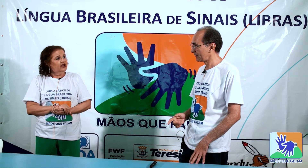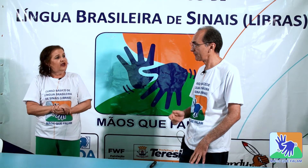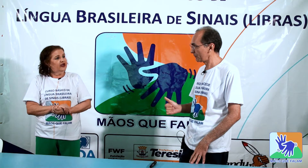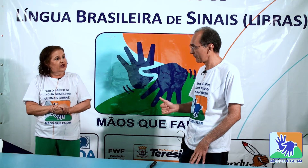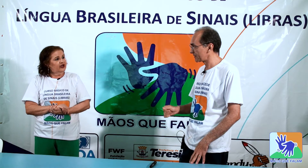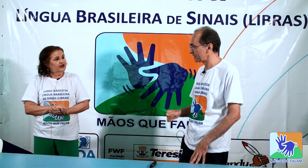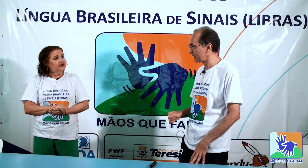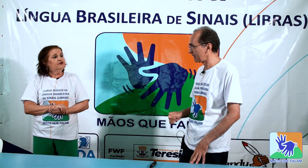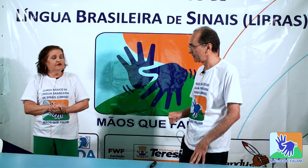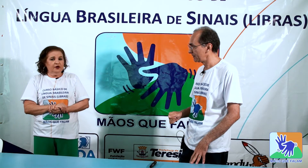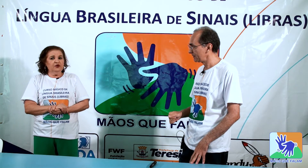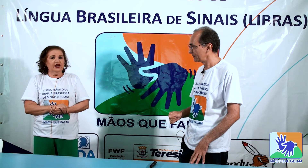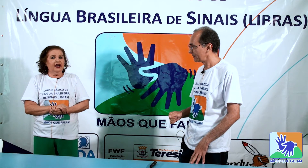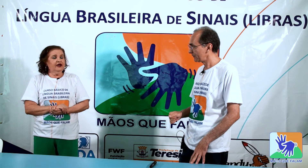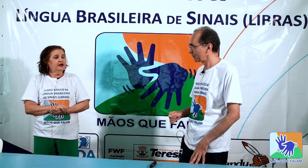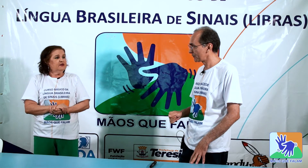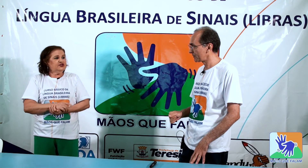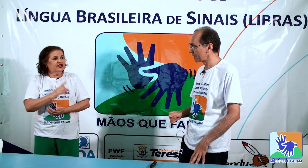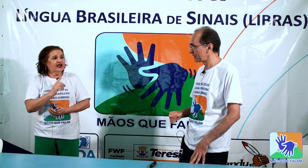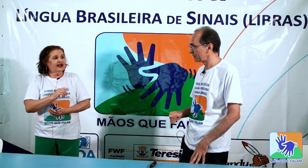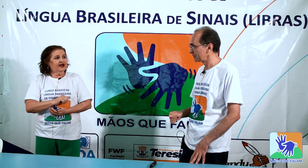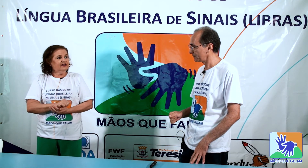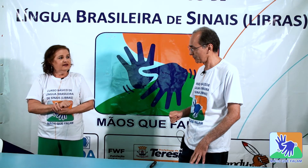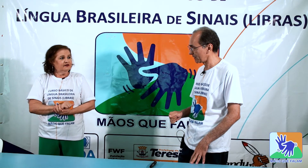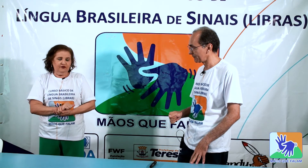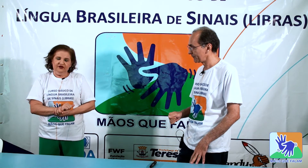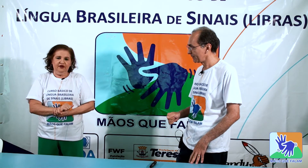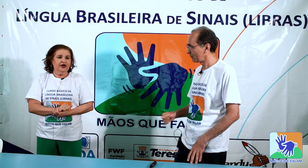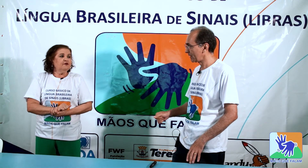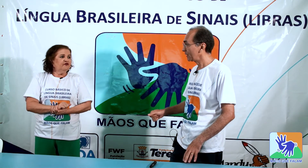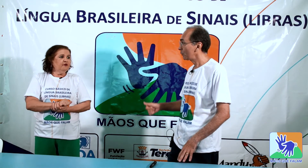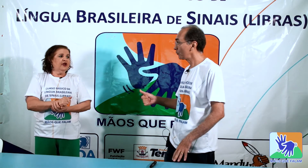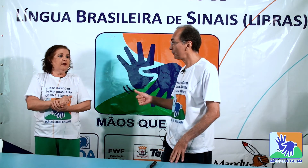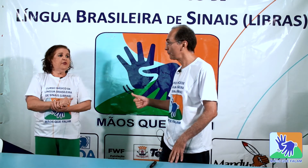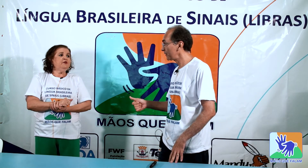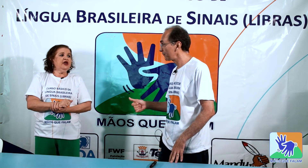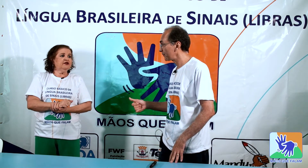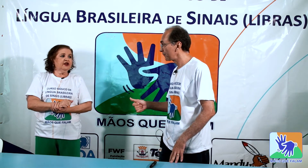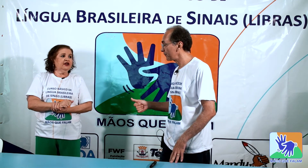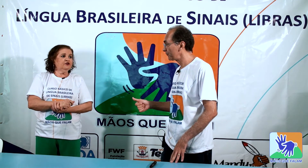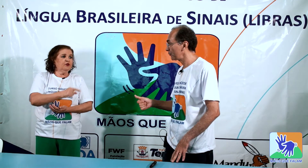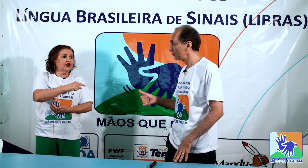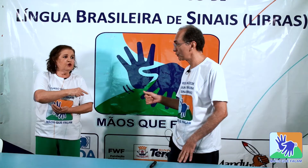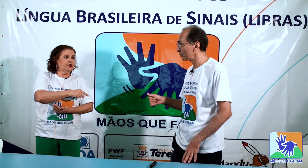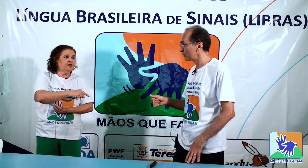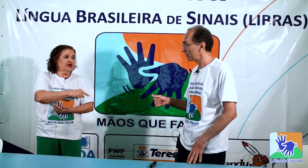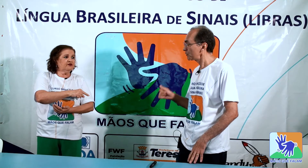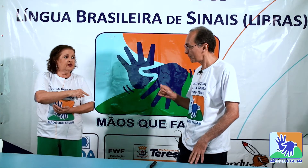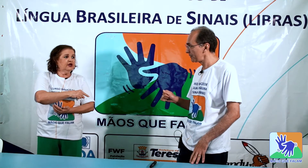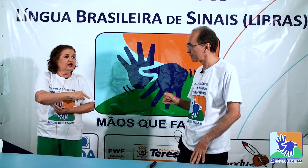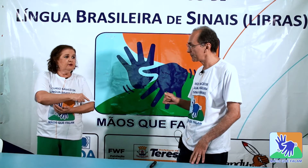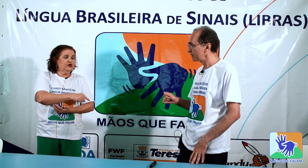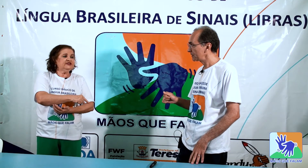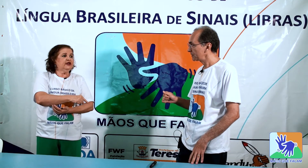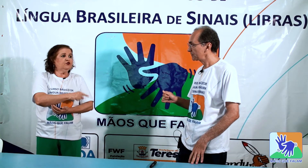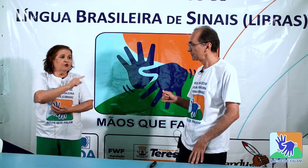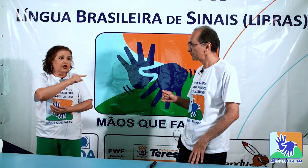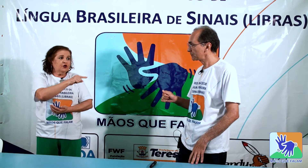vamos fazer lá? Vamos lá? Vamos Quem fazer chega lá? Vamos lá. Vamos lá primeiro, né? Tu mora no primeiro? No primeiro. Pois é, tu mora no